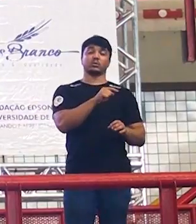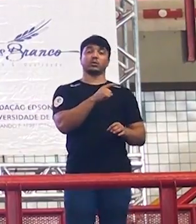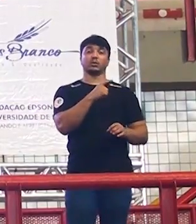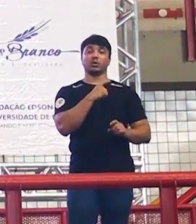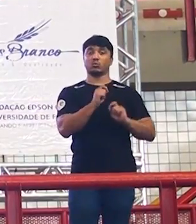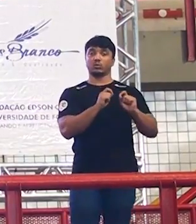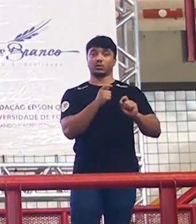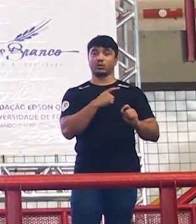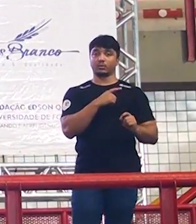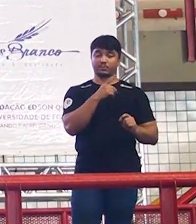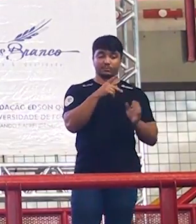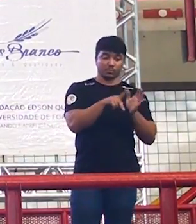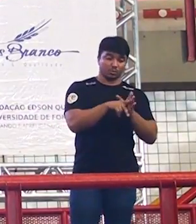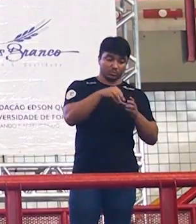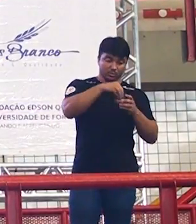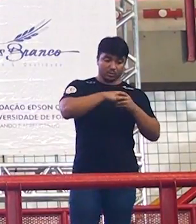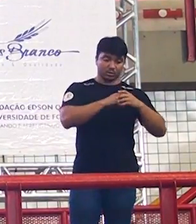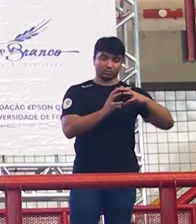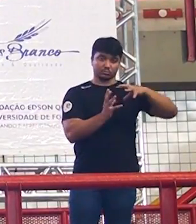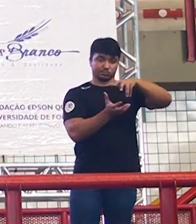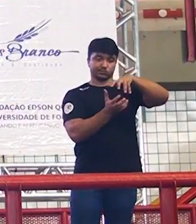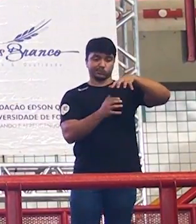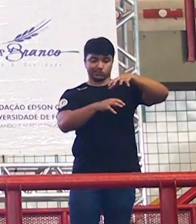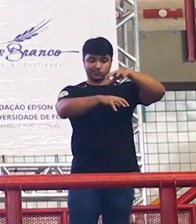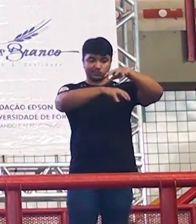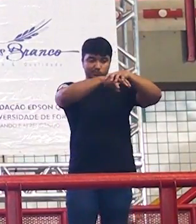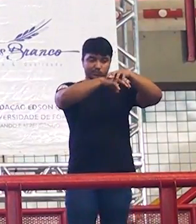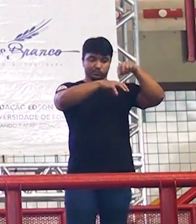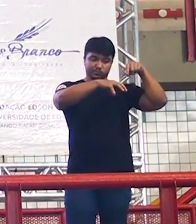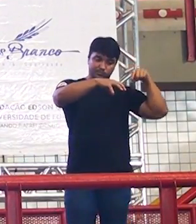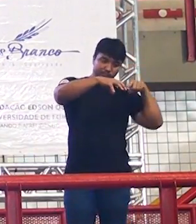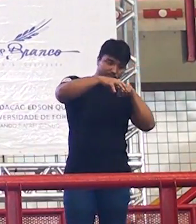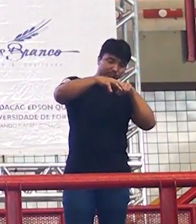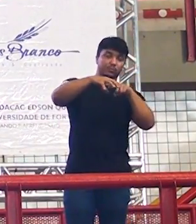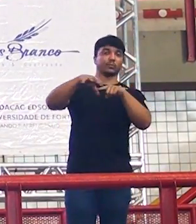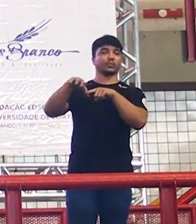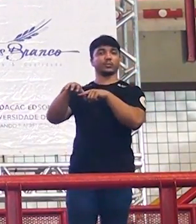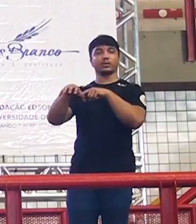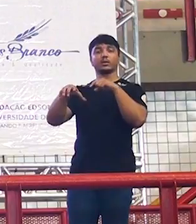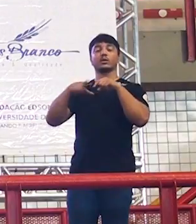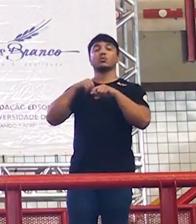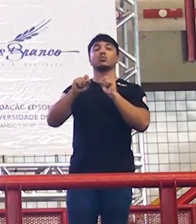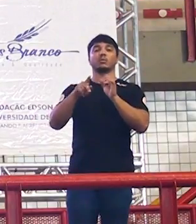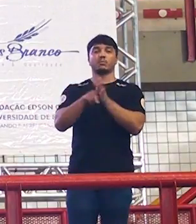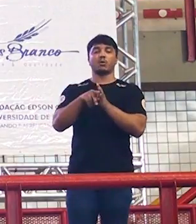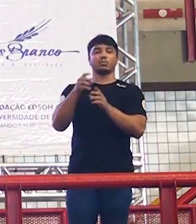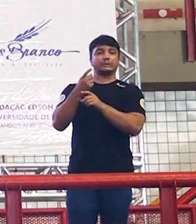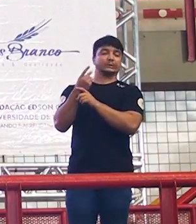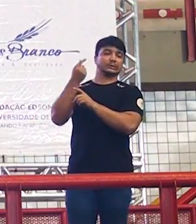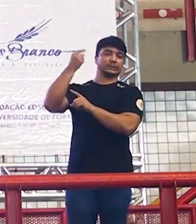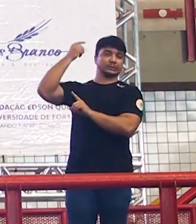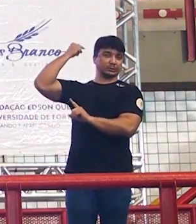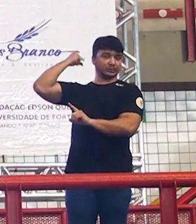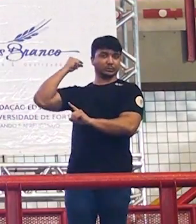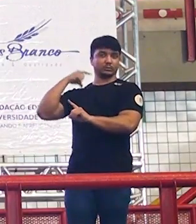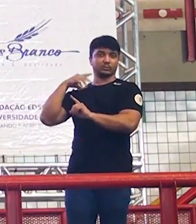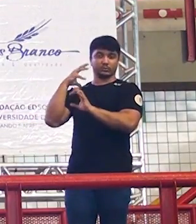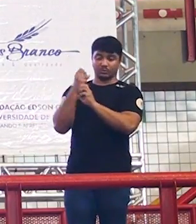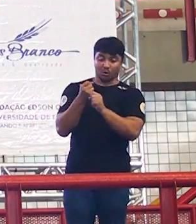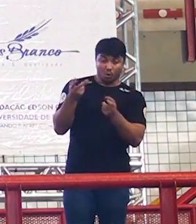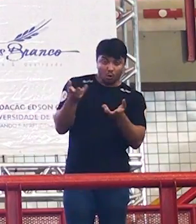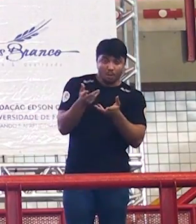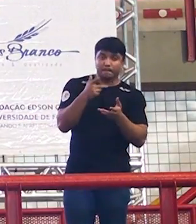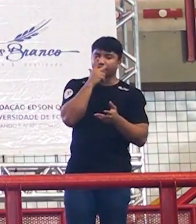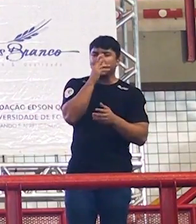carvão que está no interior da crosta terrestre há milhões de anos. É um combustível de origem fóssil, como se fosse